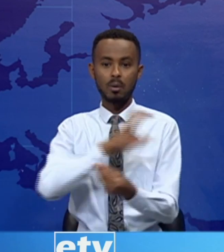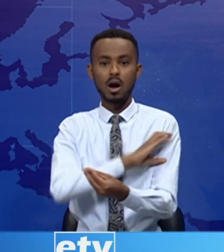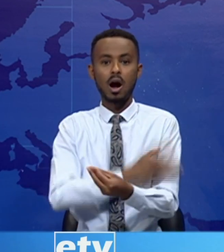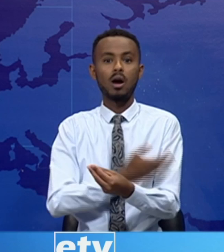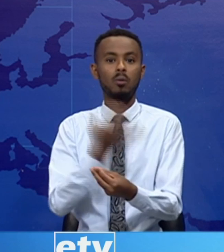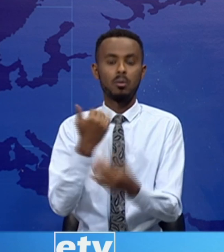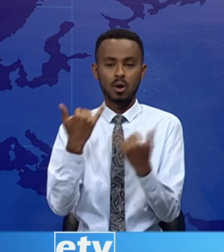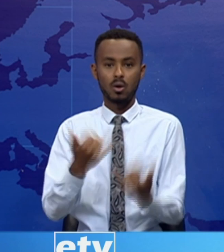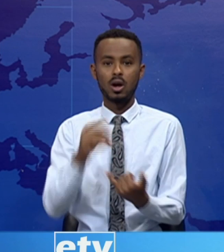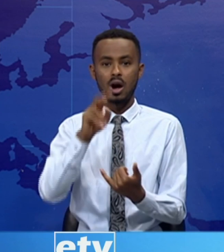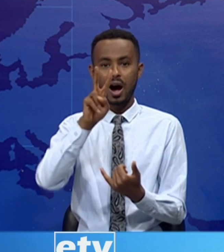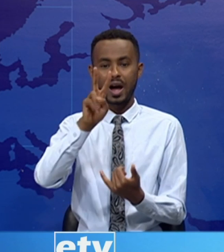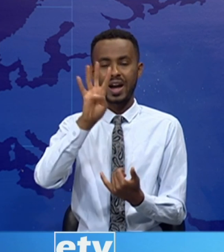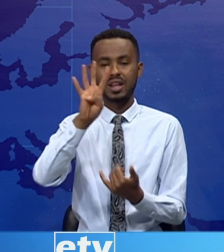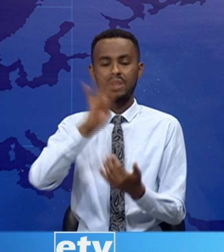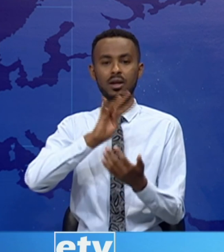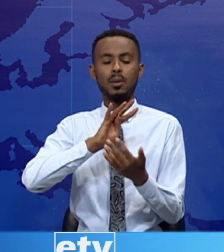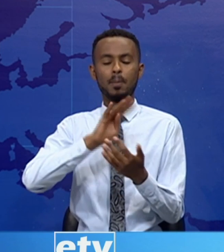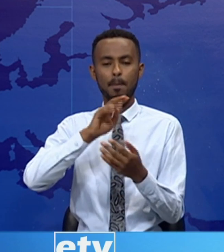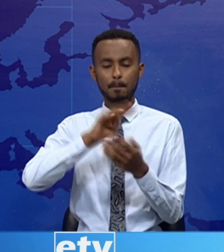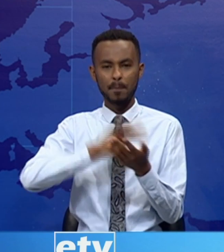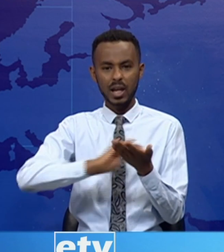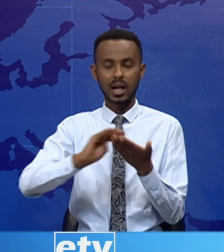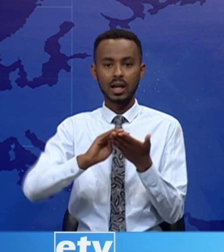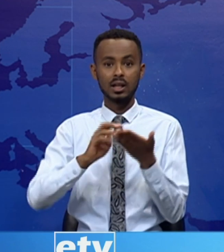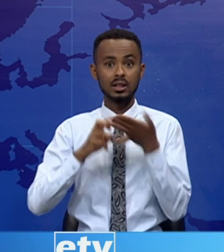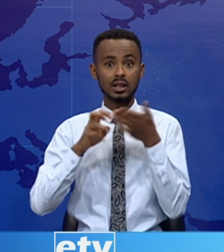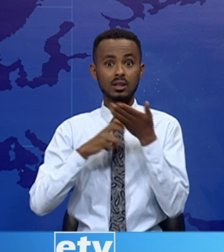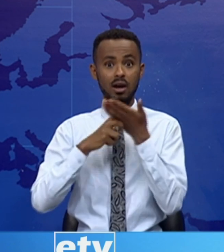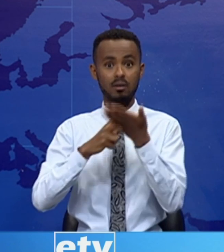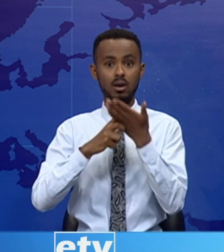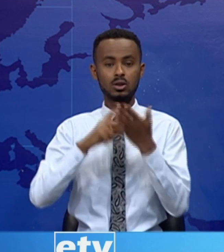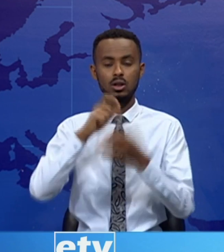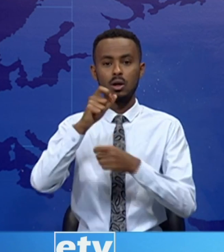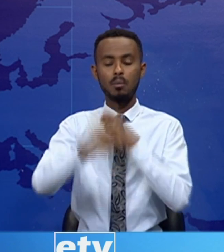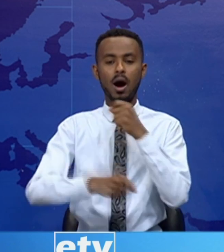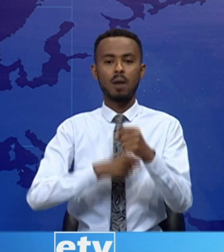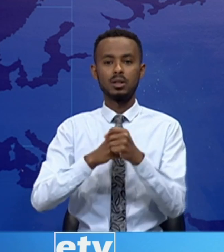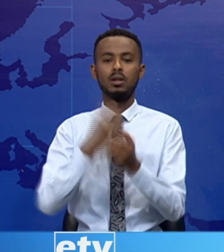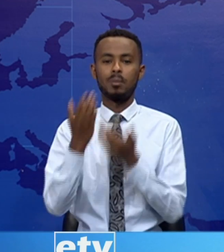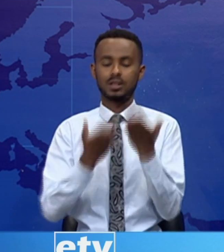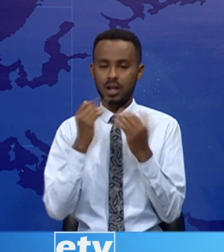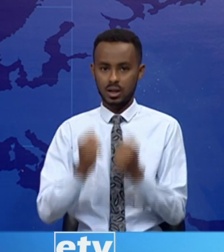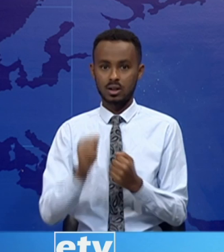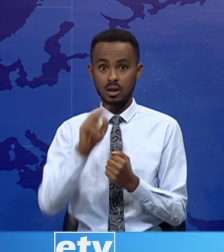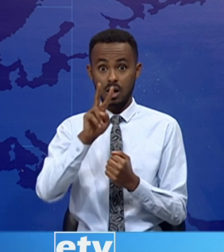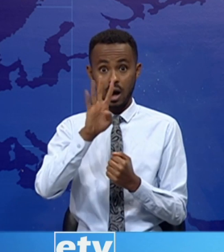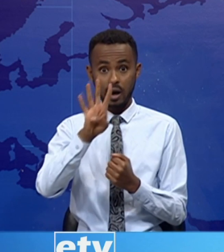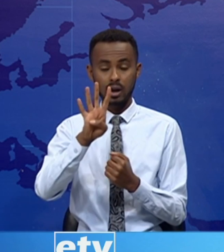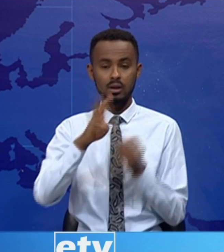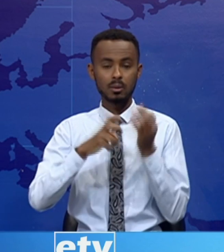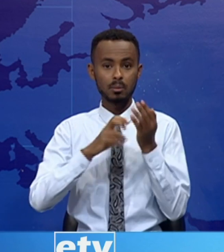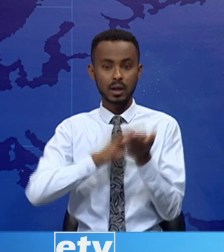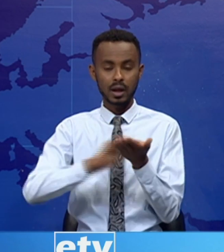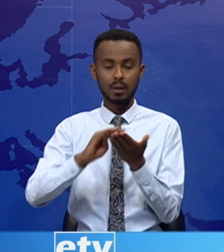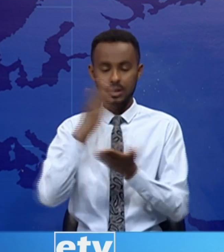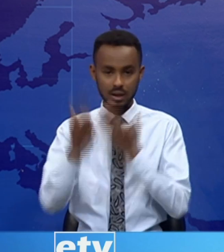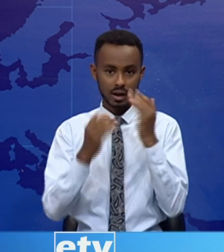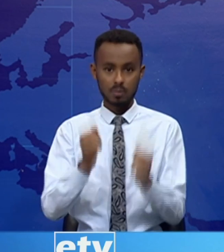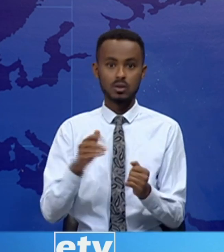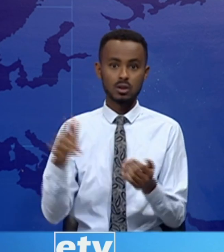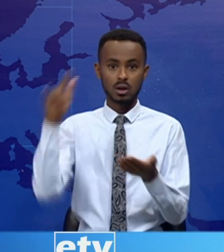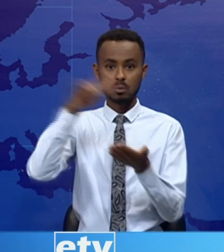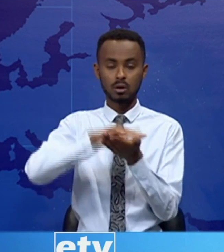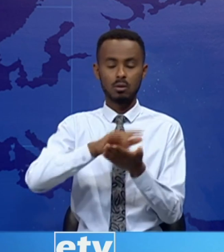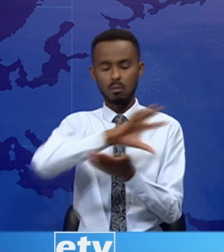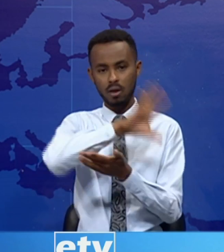አሁን 24 ሚሊዮን ተሳፋሪዎች በአመት ማስተናገድ ይችላል። 24 ሚሊዮን ተሳፋሪ ማስተናገድ የሚችል ኤርፖርት